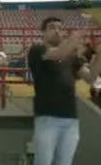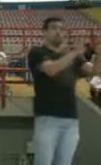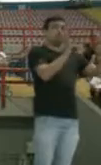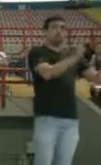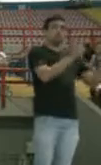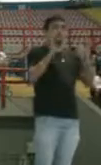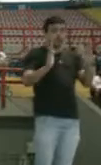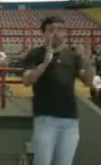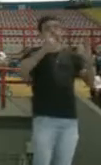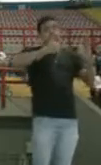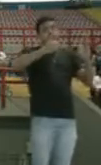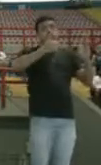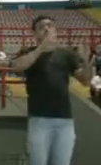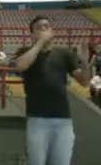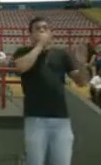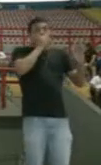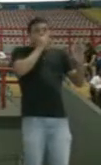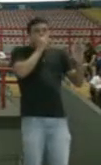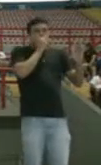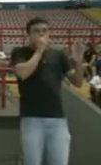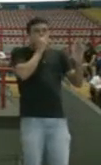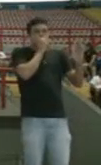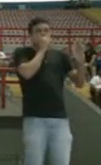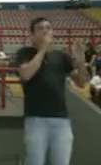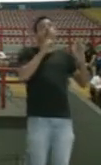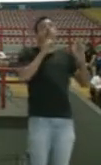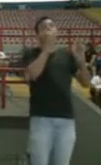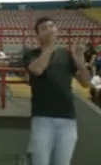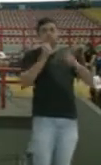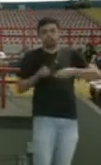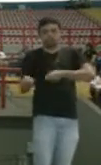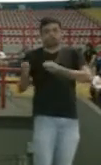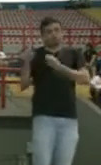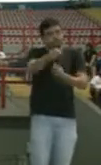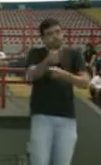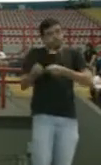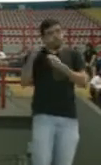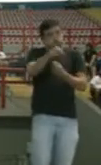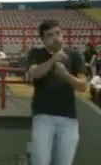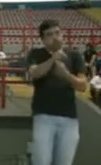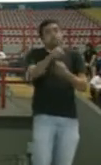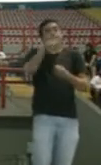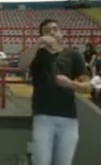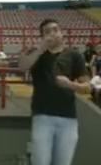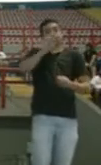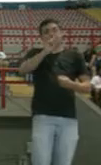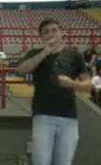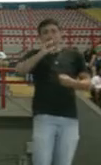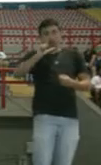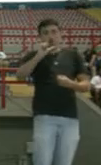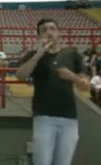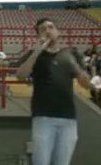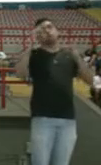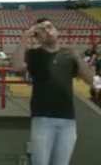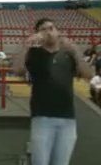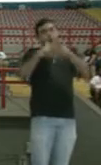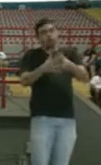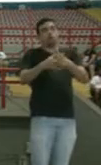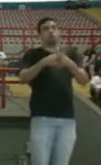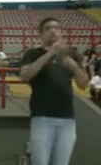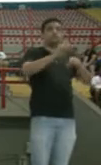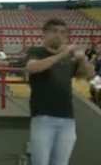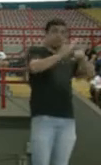fase. A primeira fase, a matriz de energia é o carvão mineral. cuidado, ainda tem aluno que confunde carvão mineral